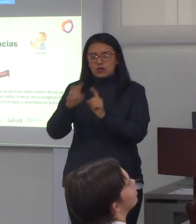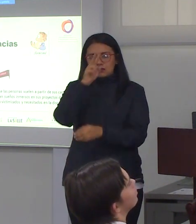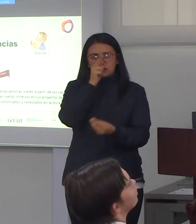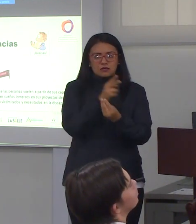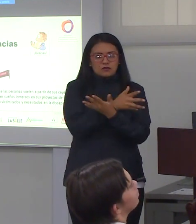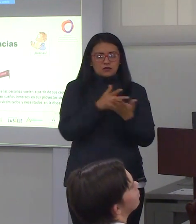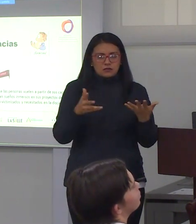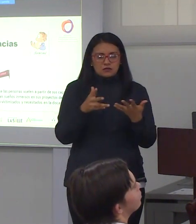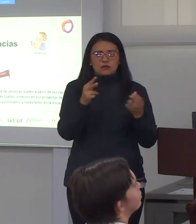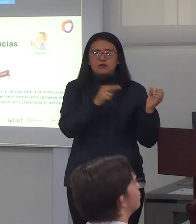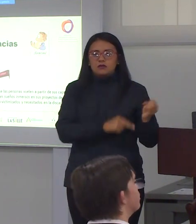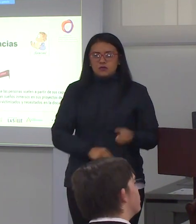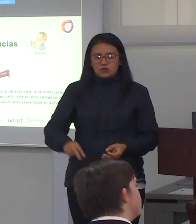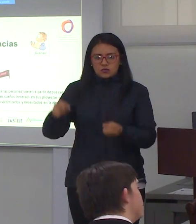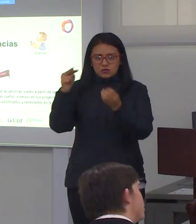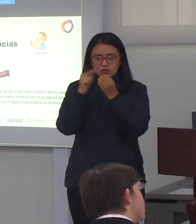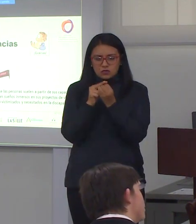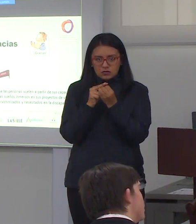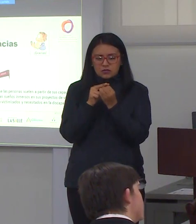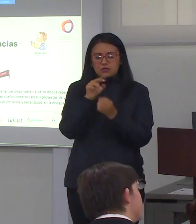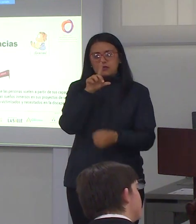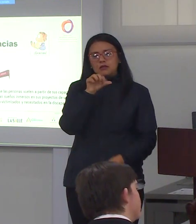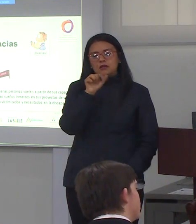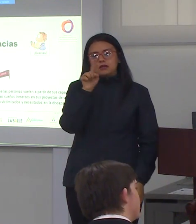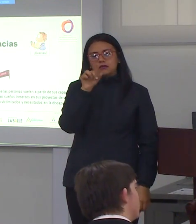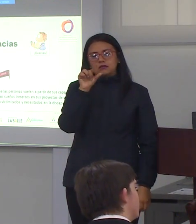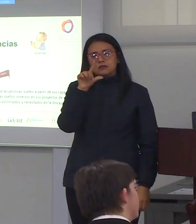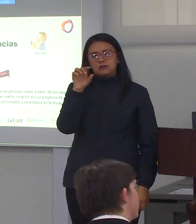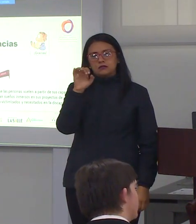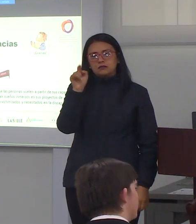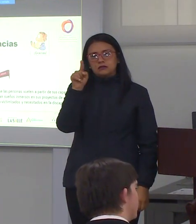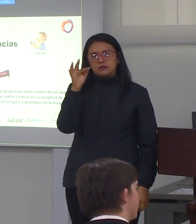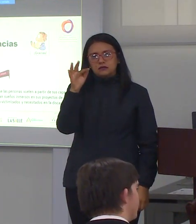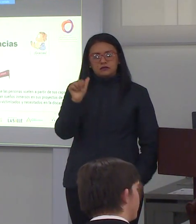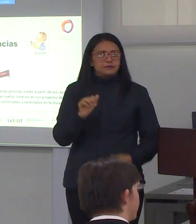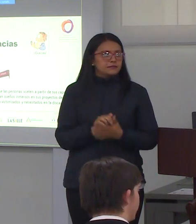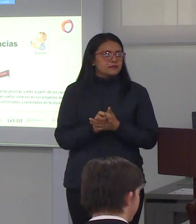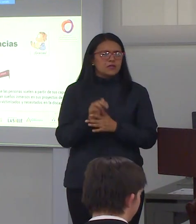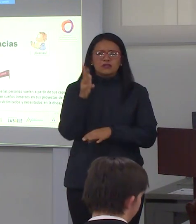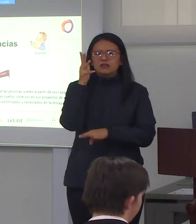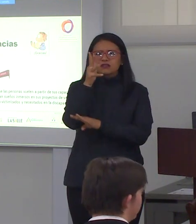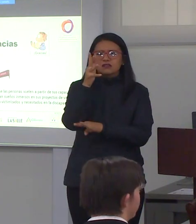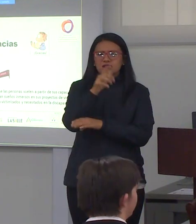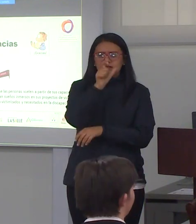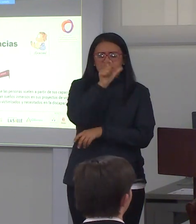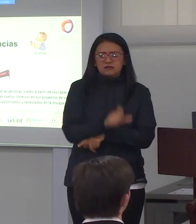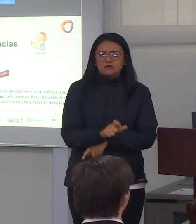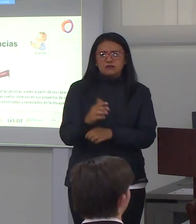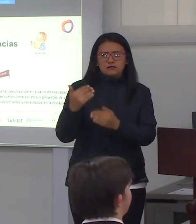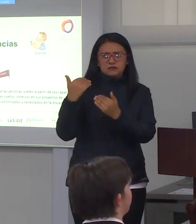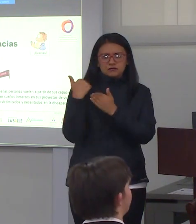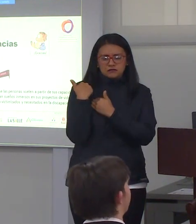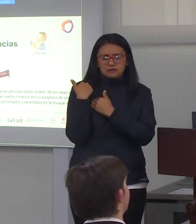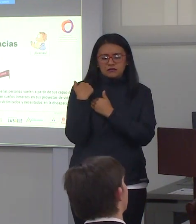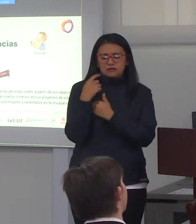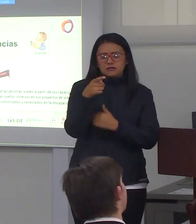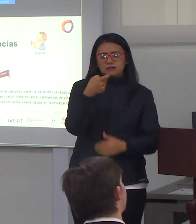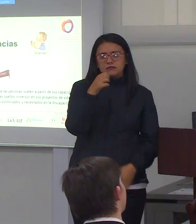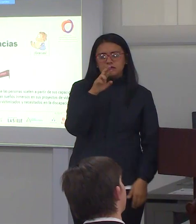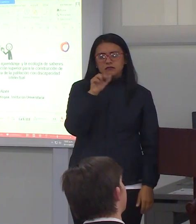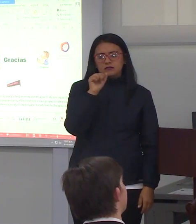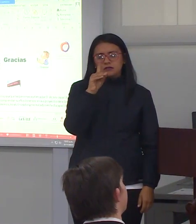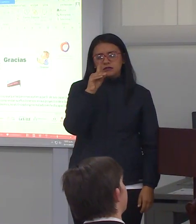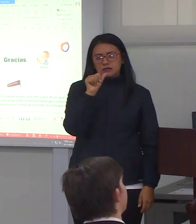diversidad educativa lazayista esta ponencia está a cargo de Gilda